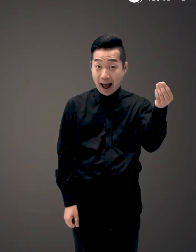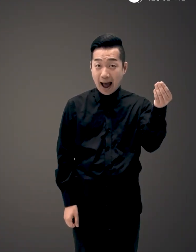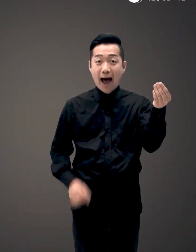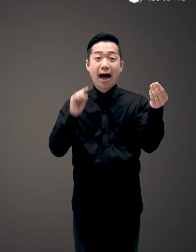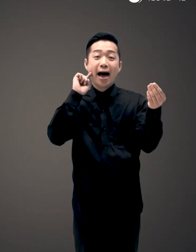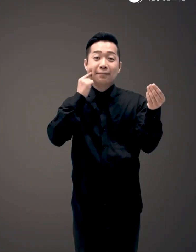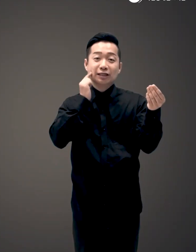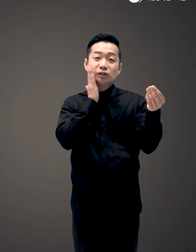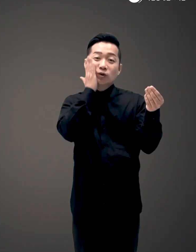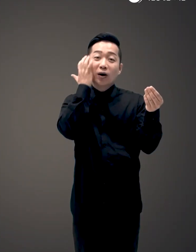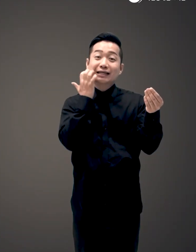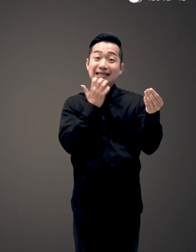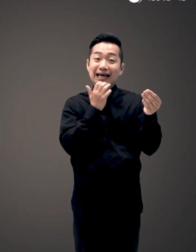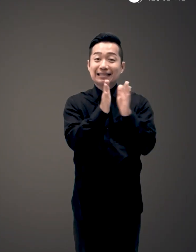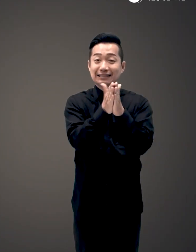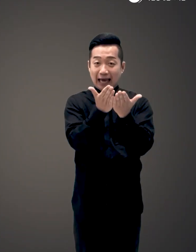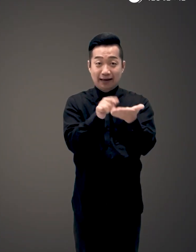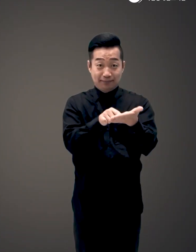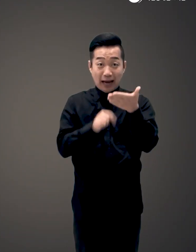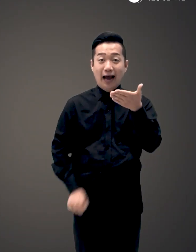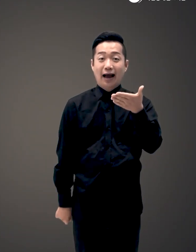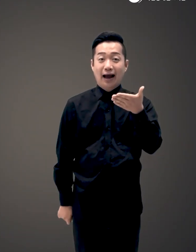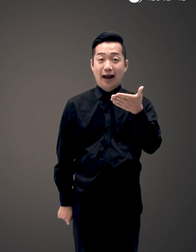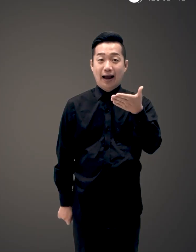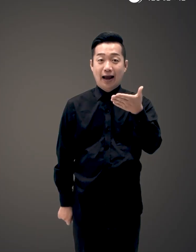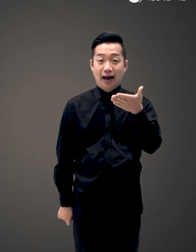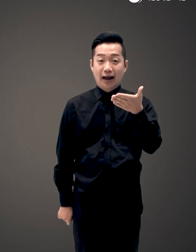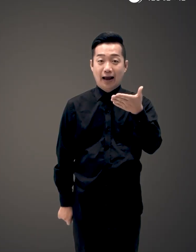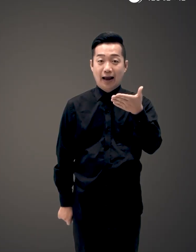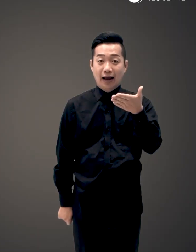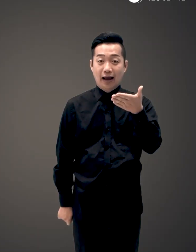벗기면 이렇게 예쁜 초록 색깔 책이 나옵니다.